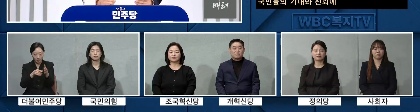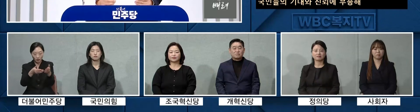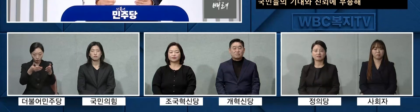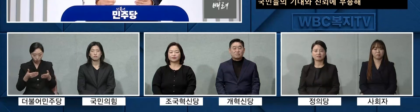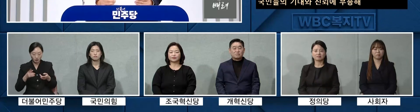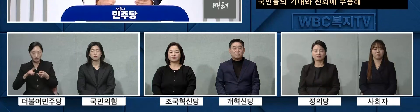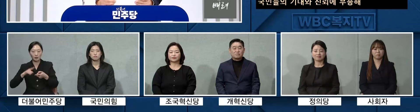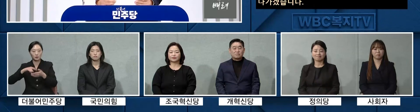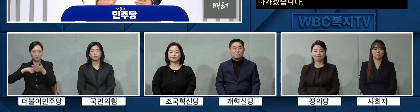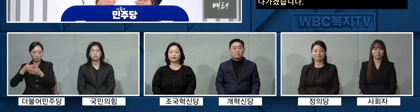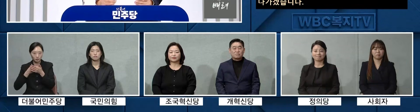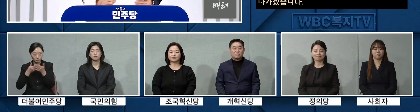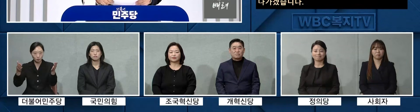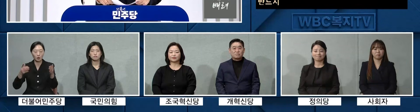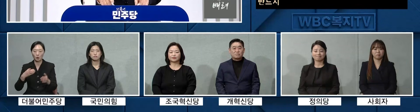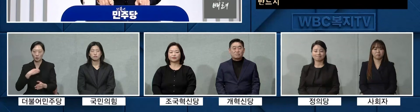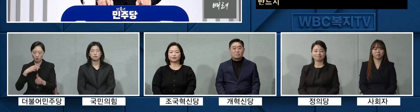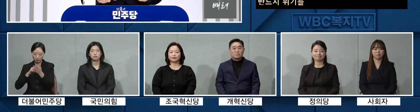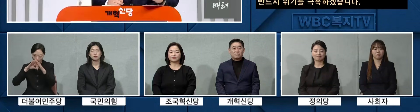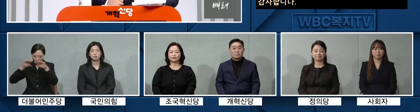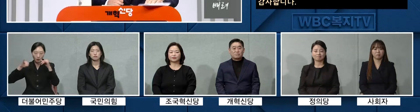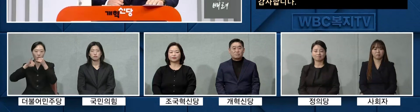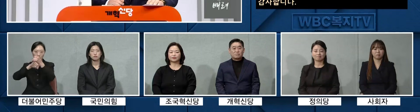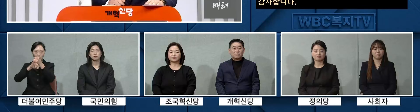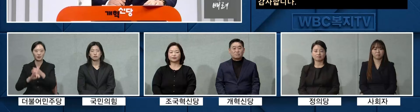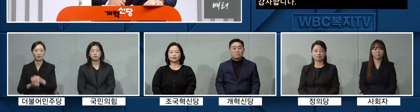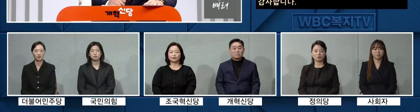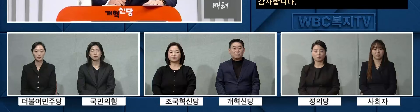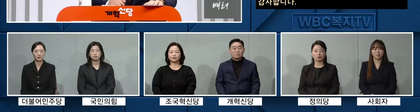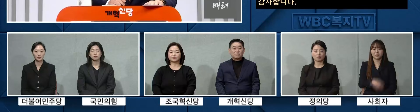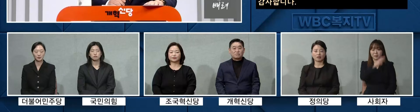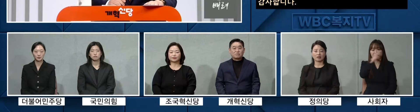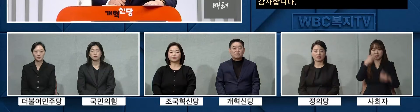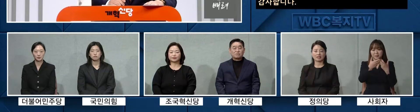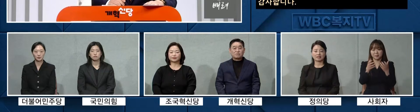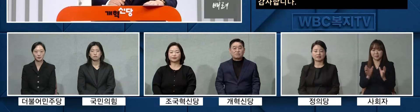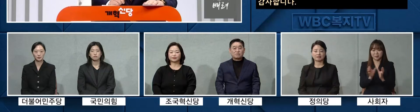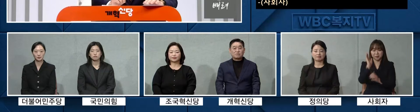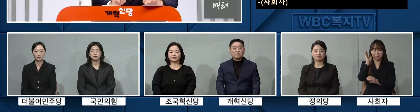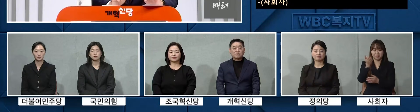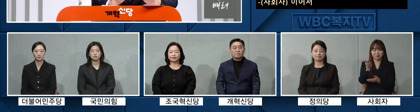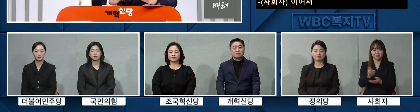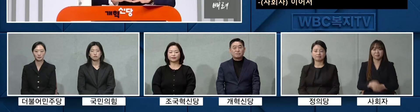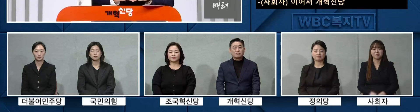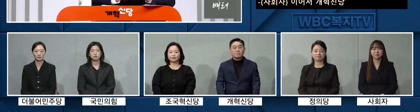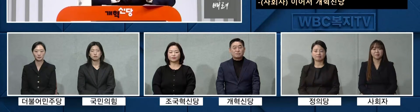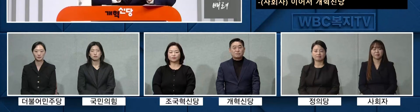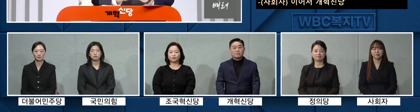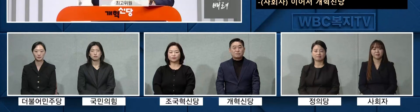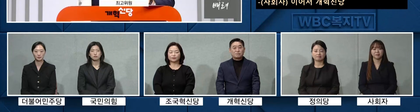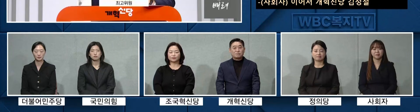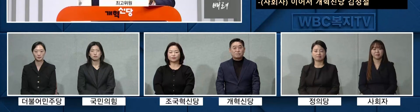위기를 극복하겠습니다. 감사합니다. 예, 이어서 개혁신당 김정철 최고위원 말씀하시죠.